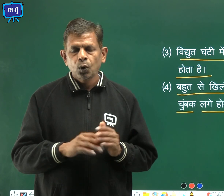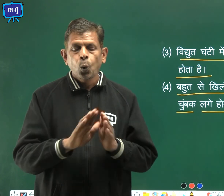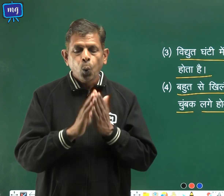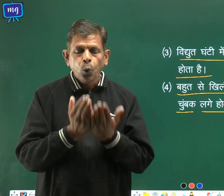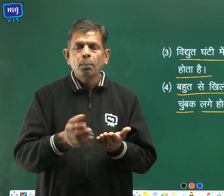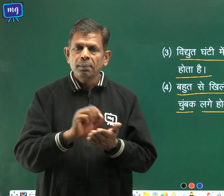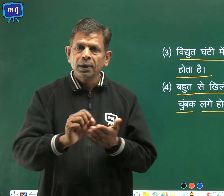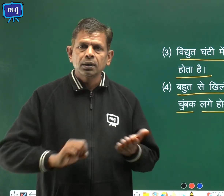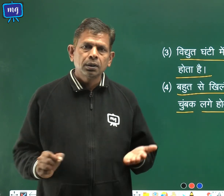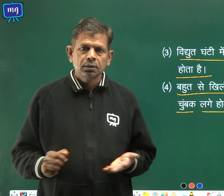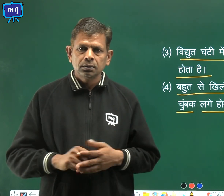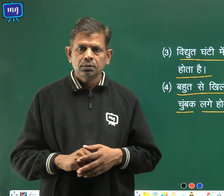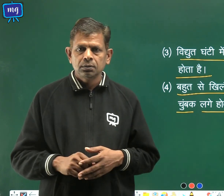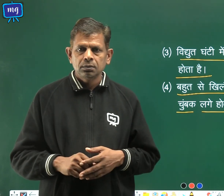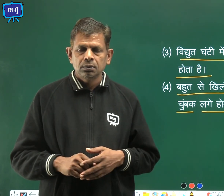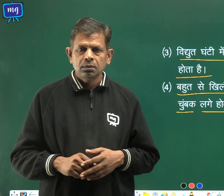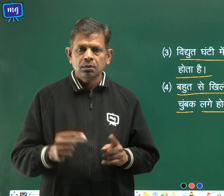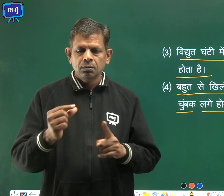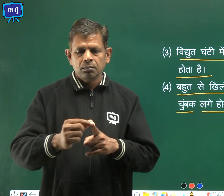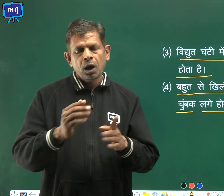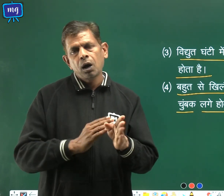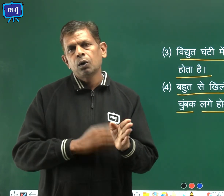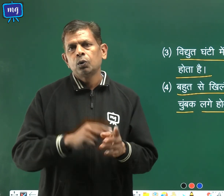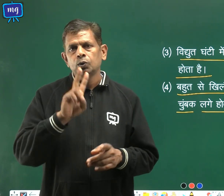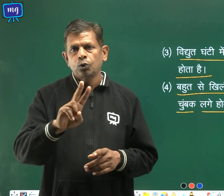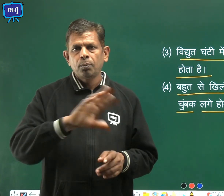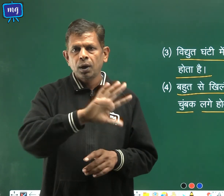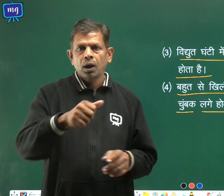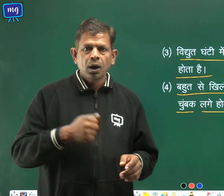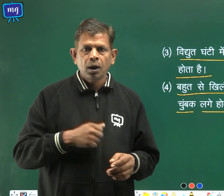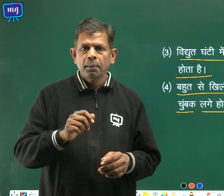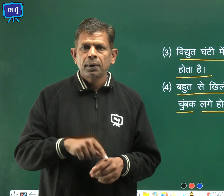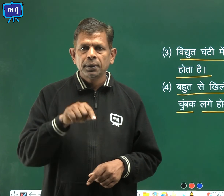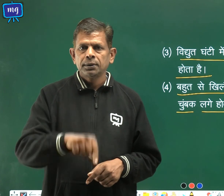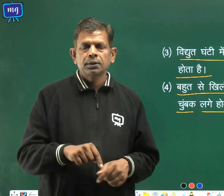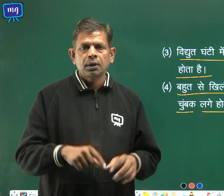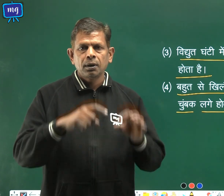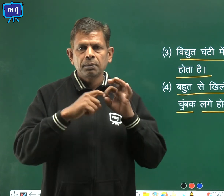में लिखना। भाग 2 में हम इसके प्रश्न उत्तर